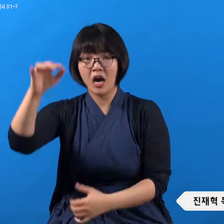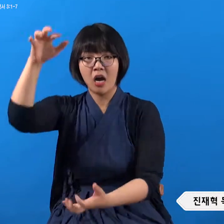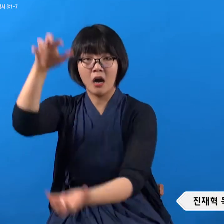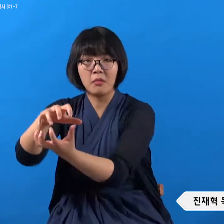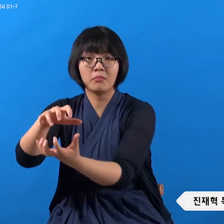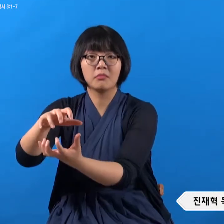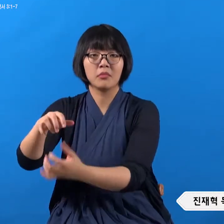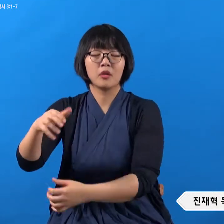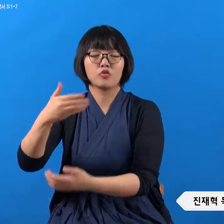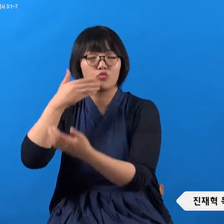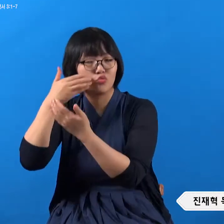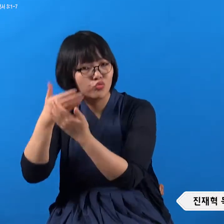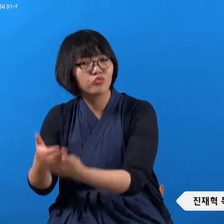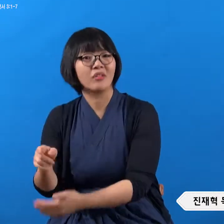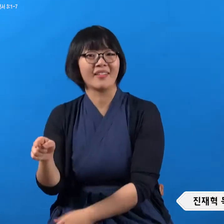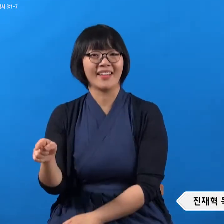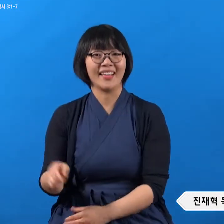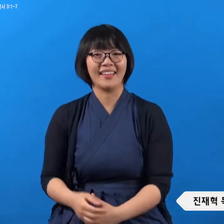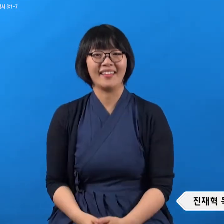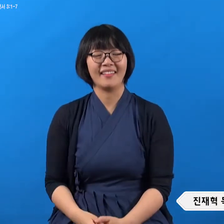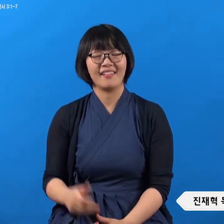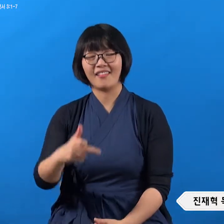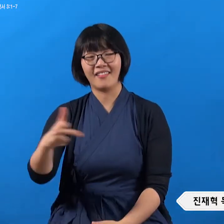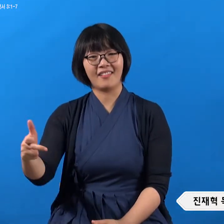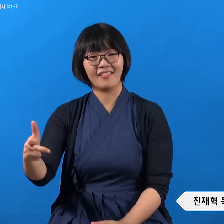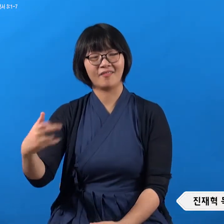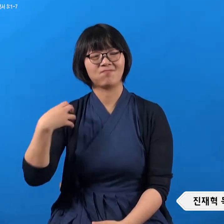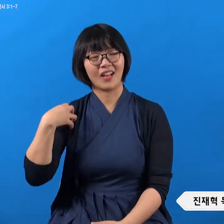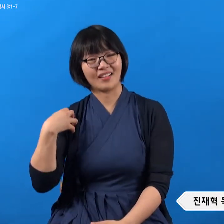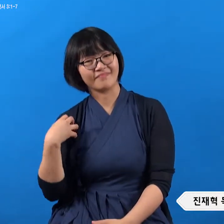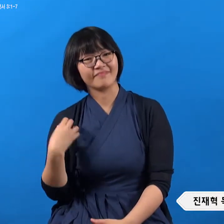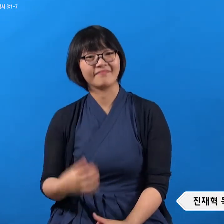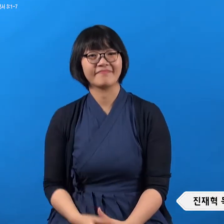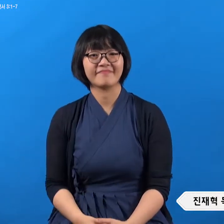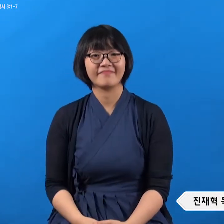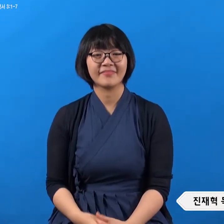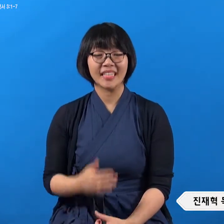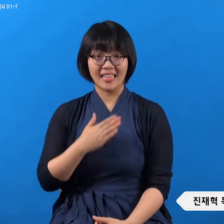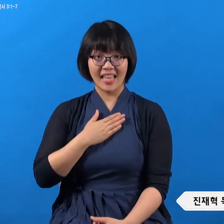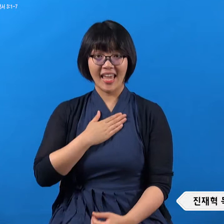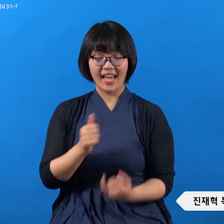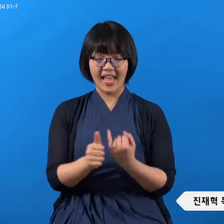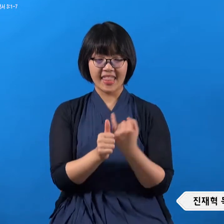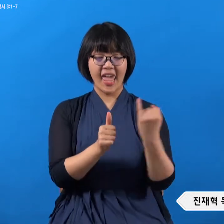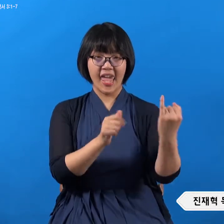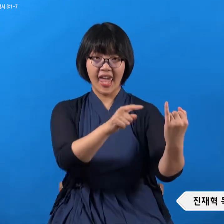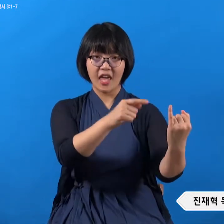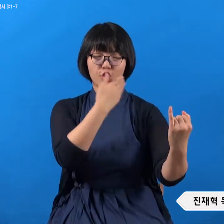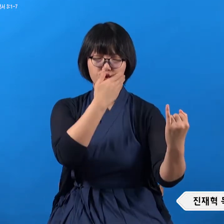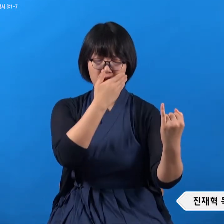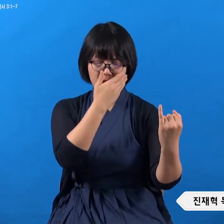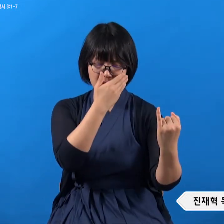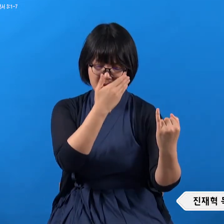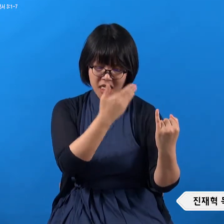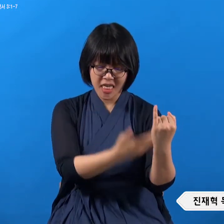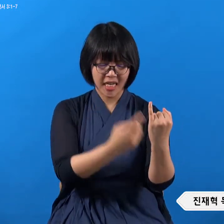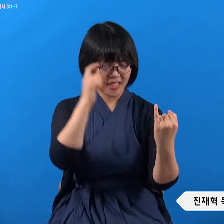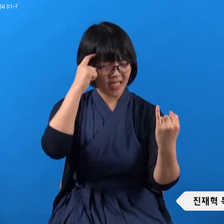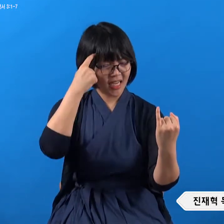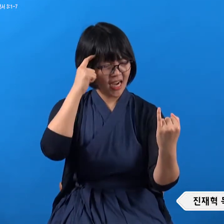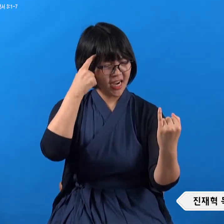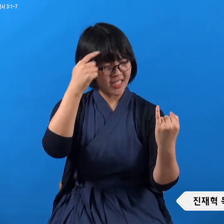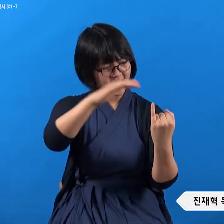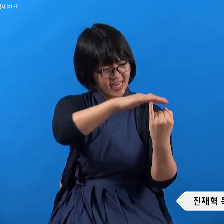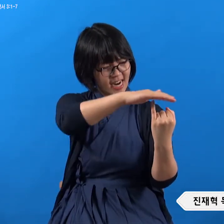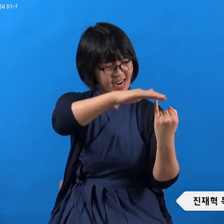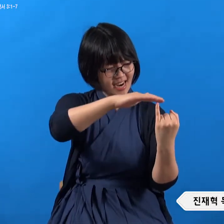말씀이 얼마나 큰가라는 사실을 생각합니다. 내 아내를 귀하게